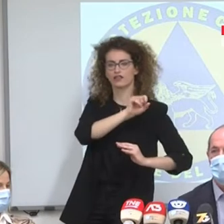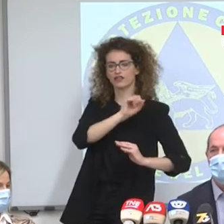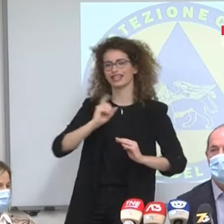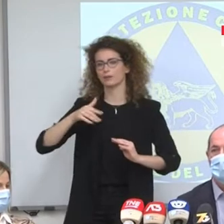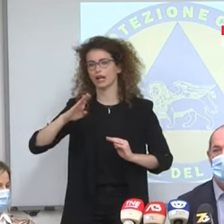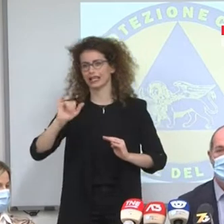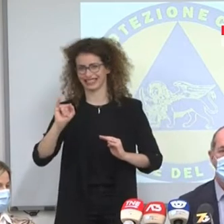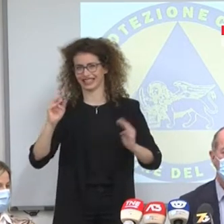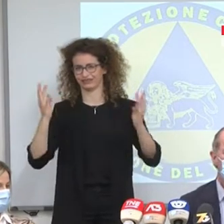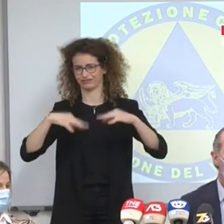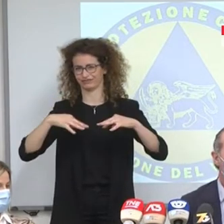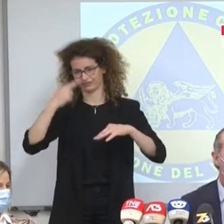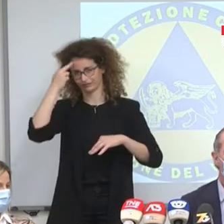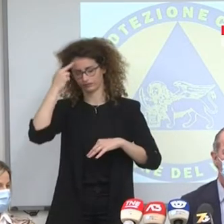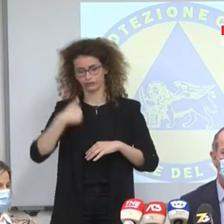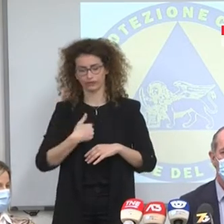virus